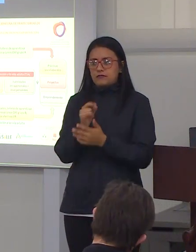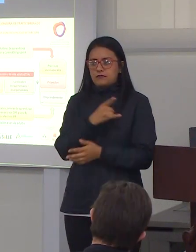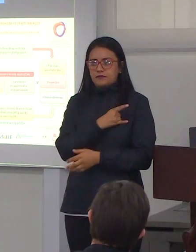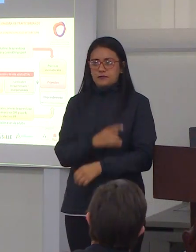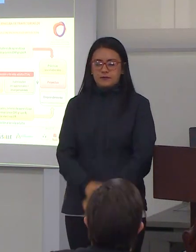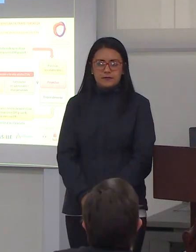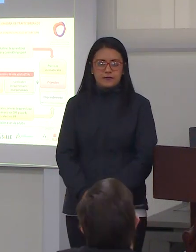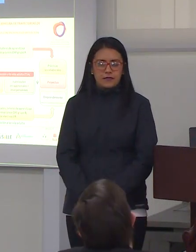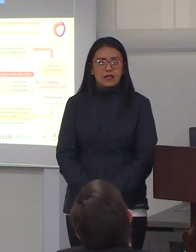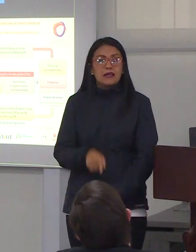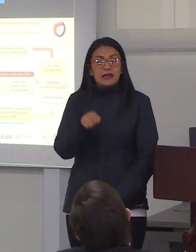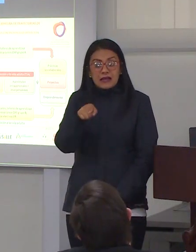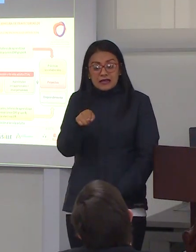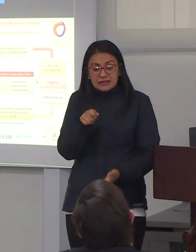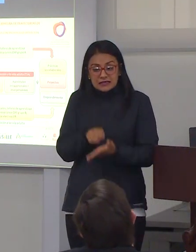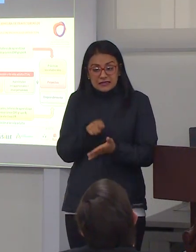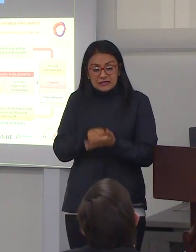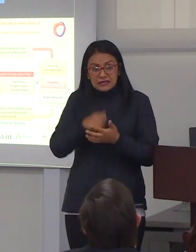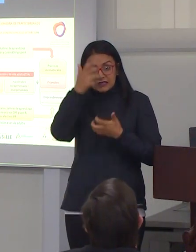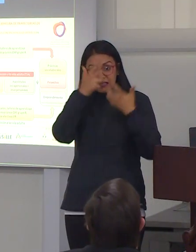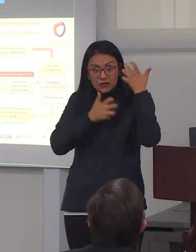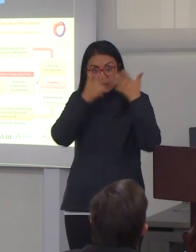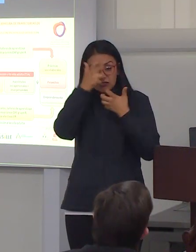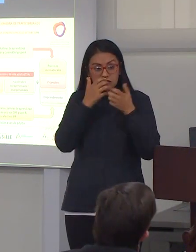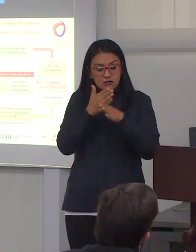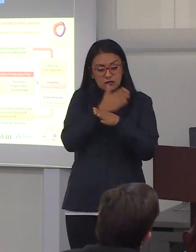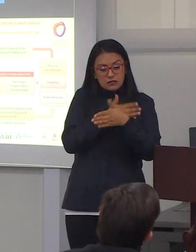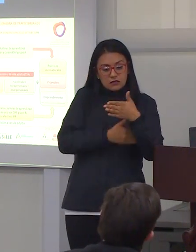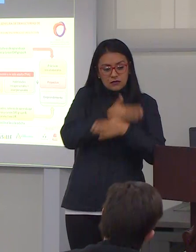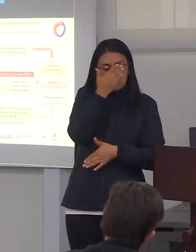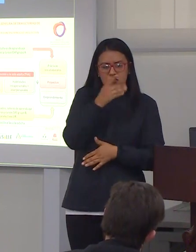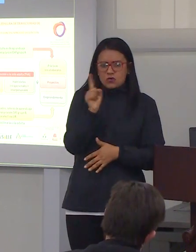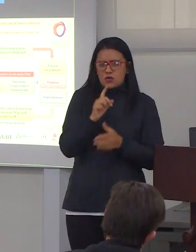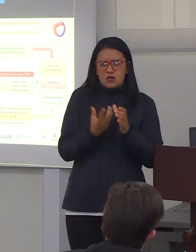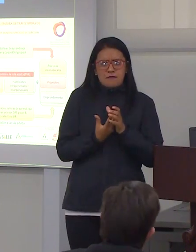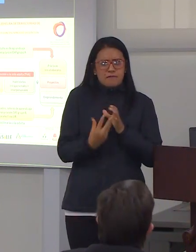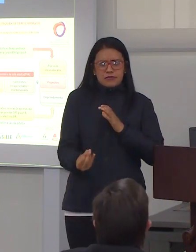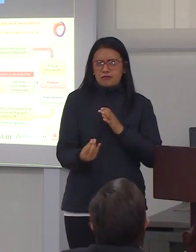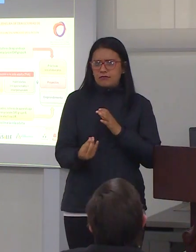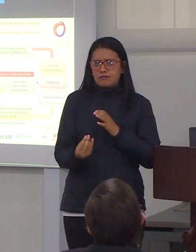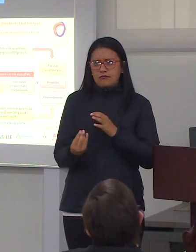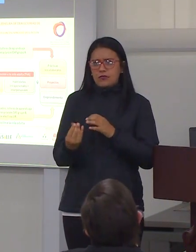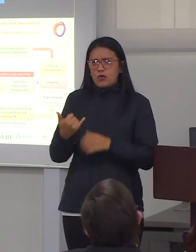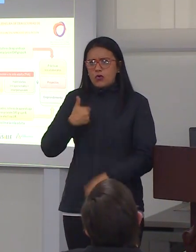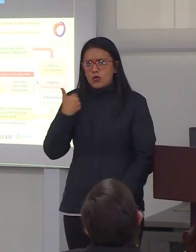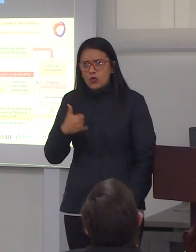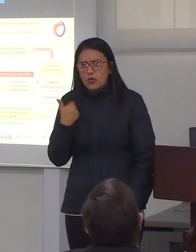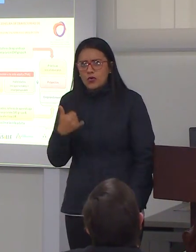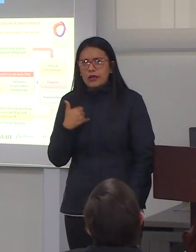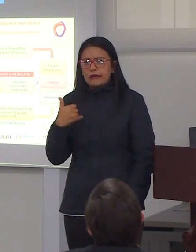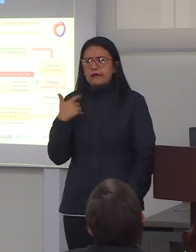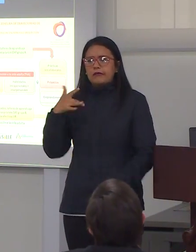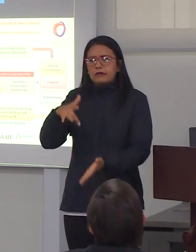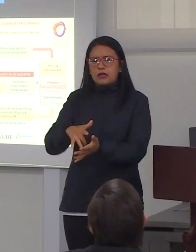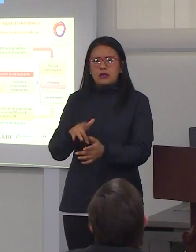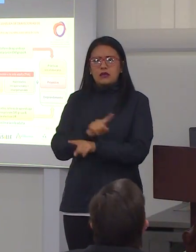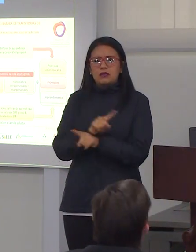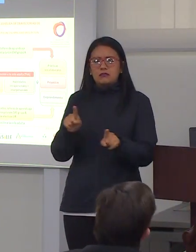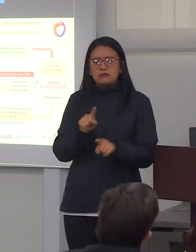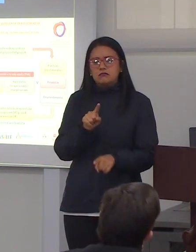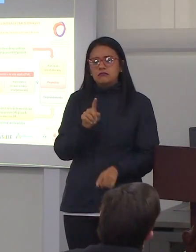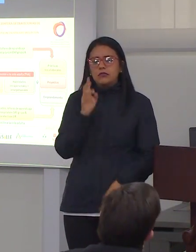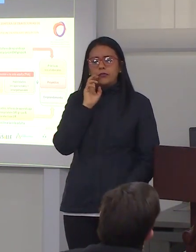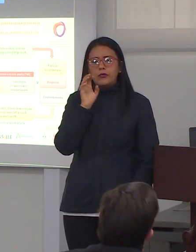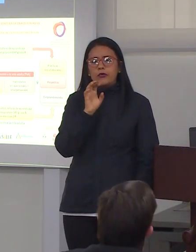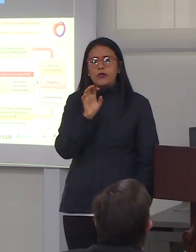universidad. De esta manera, en esta evaluación inicial, no excluimos a muchachos que lleguen sin un grado 9 o